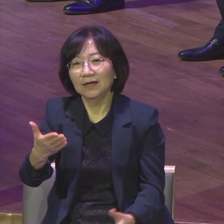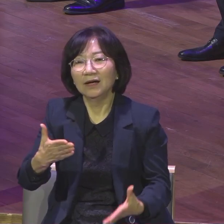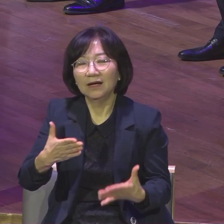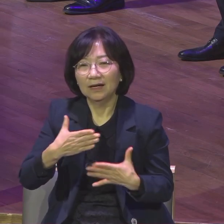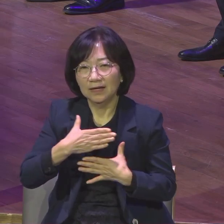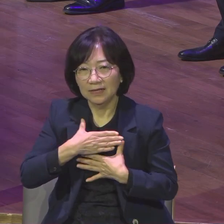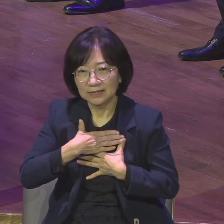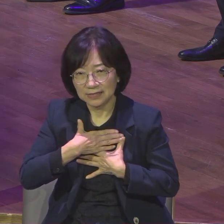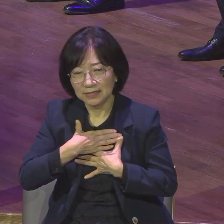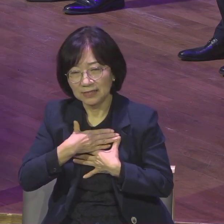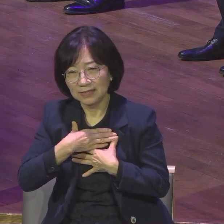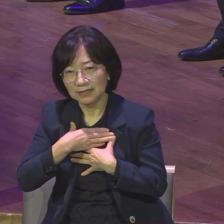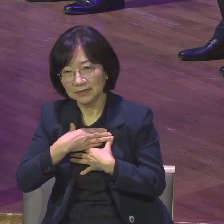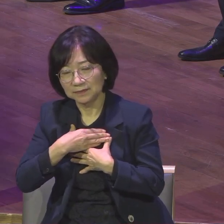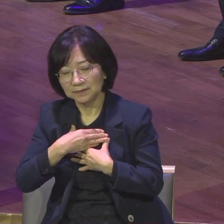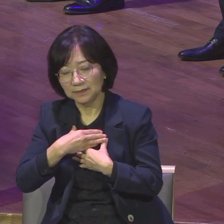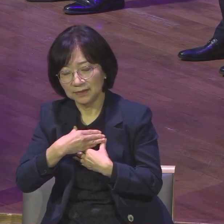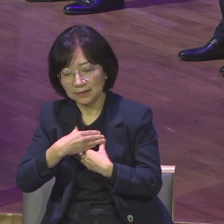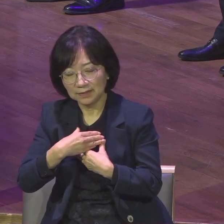그대여